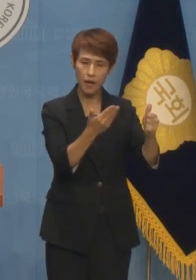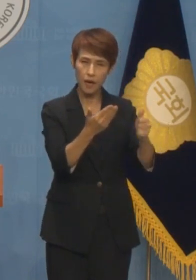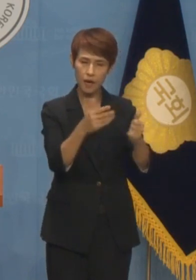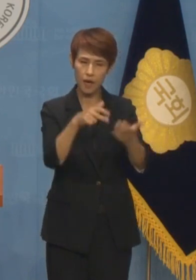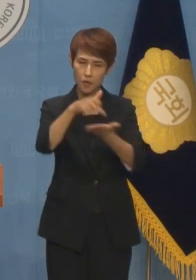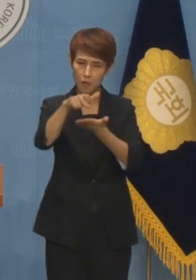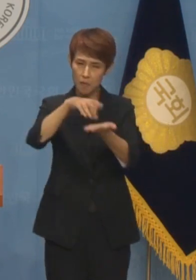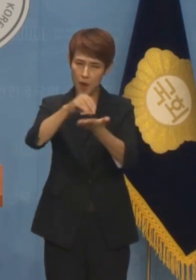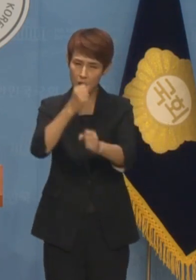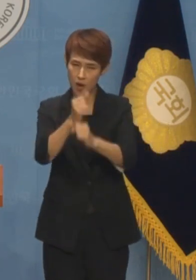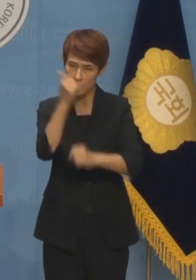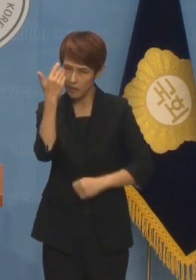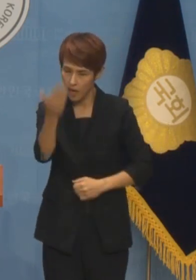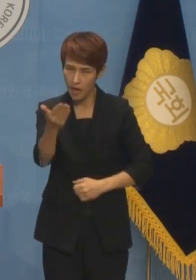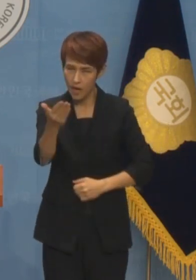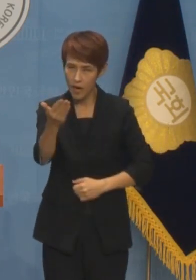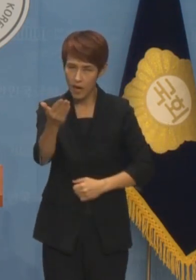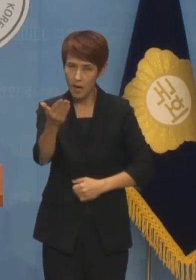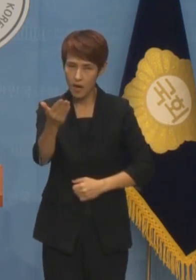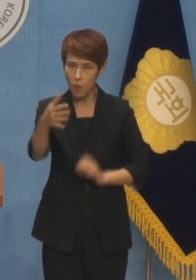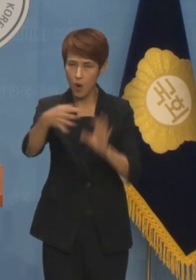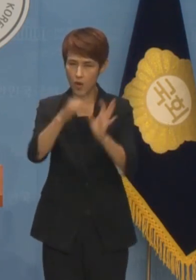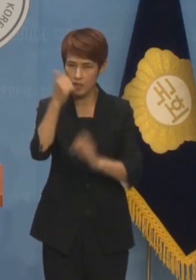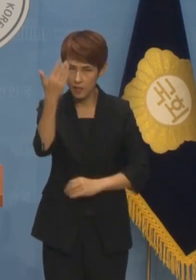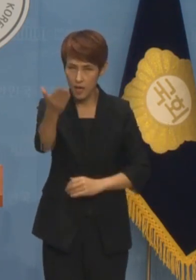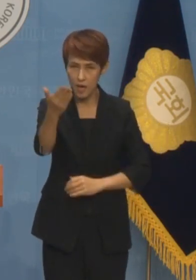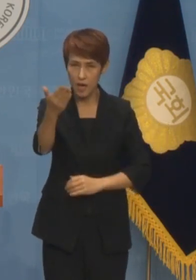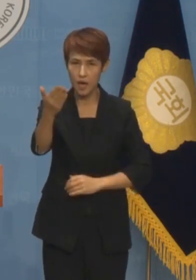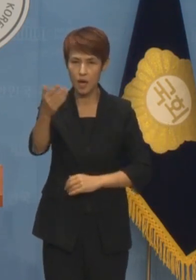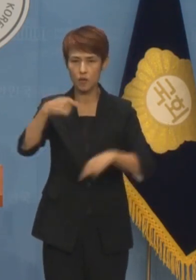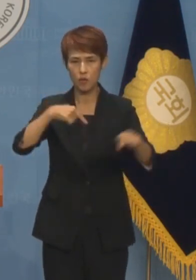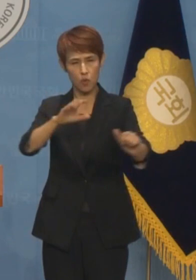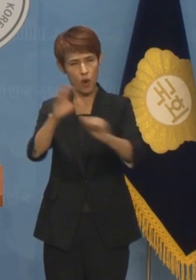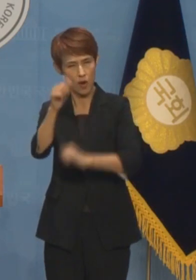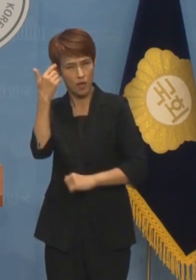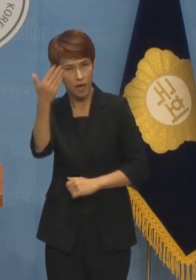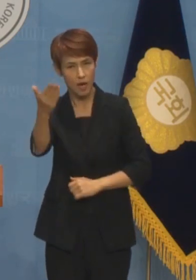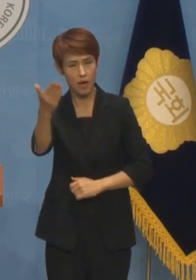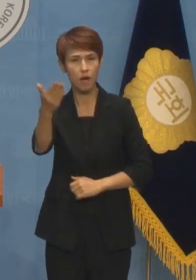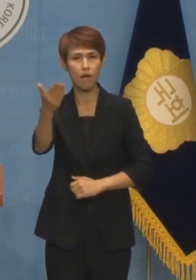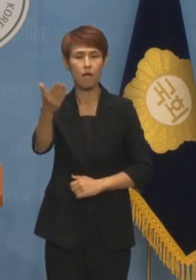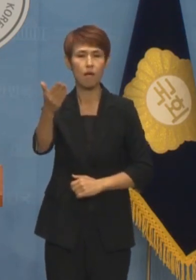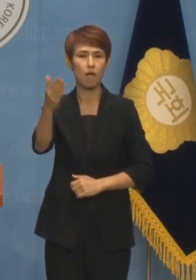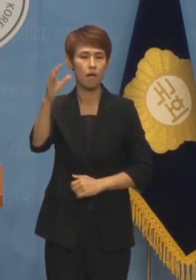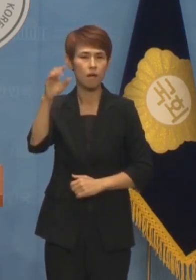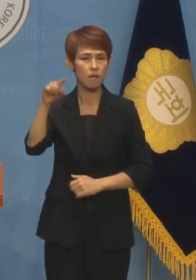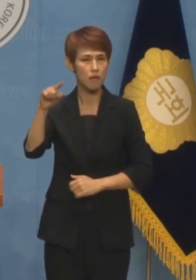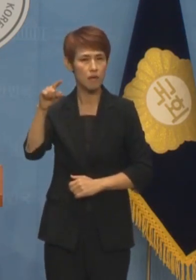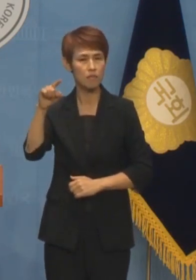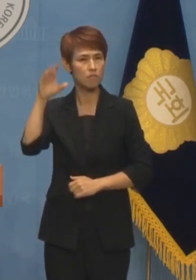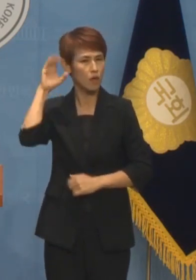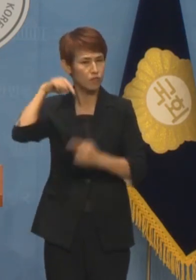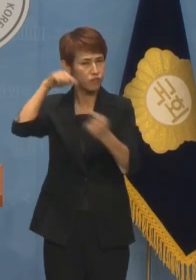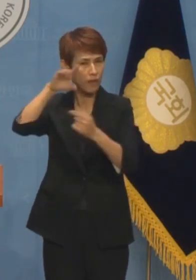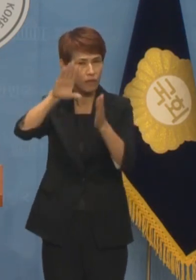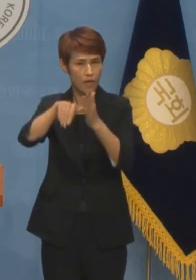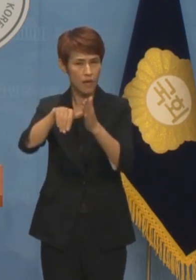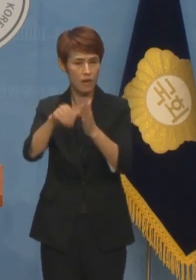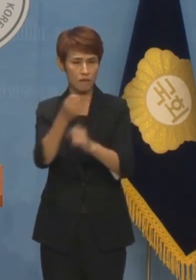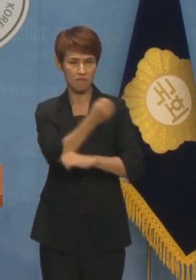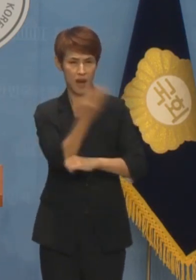지리에 해당자료가 활용되는지 청문의 직후 이루어진 단독보도가 모두 사전에 계획된 것이